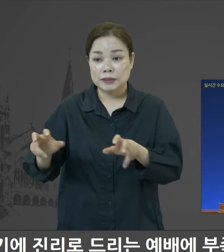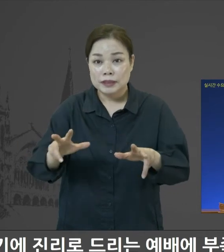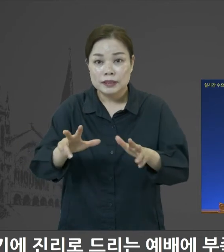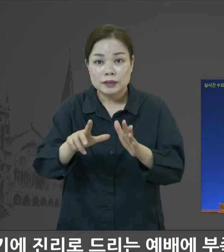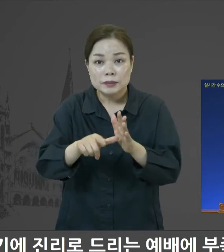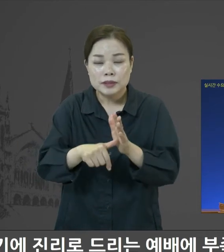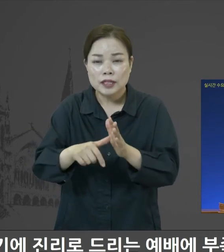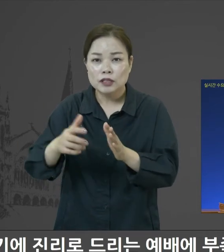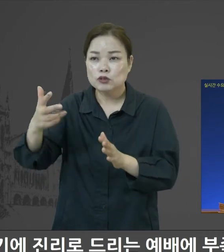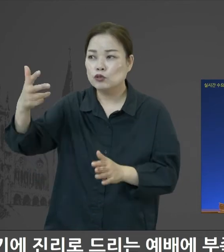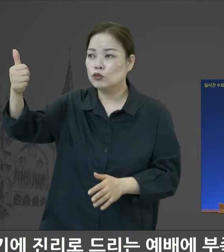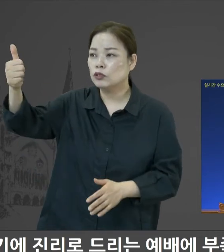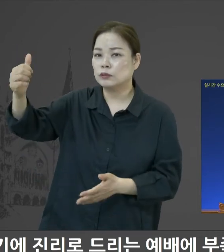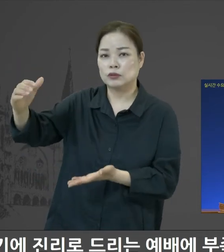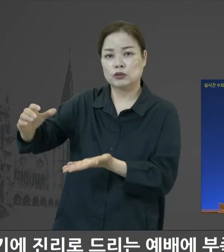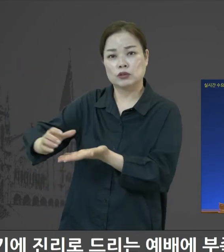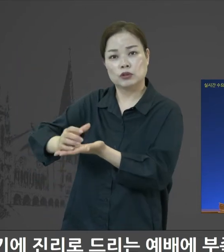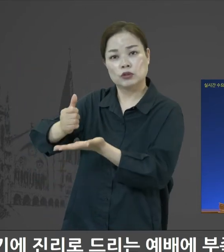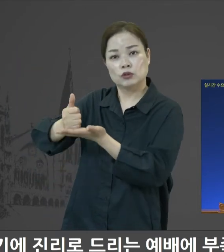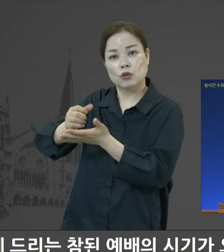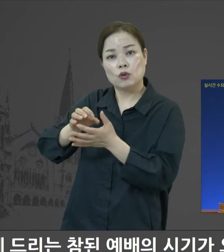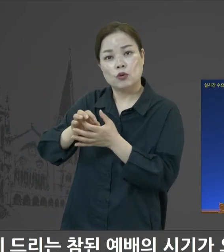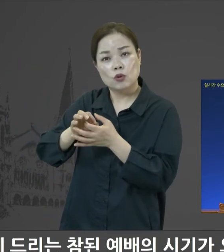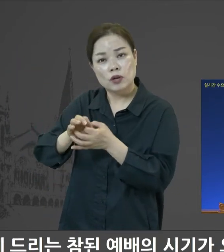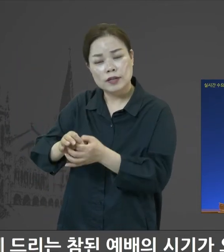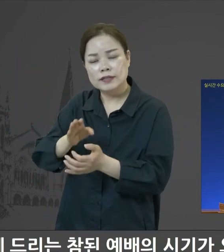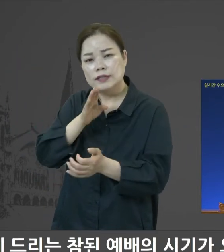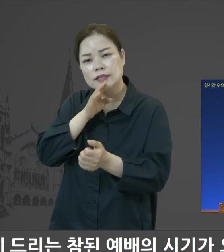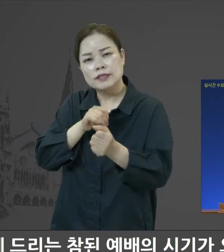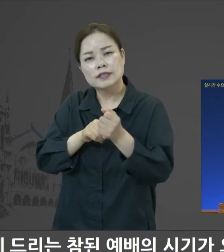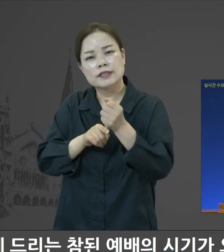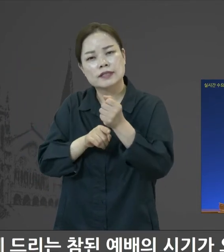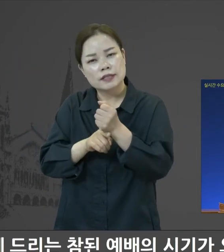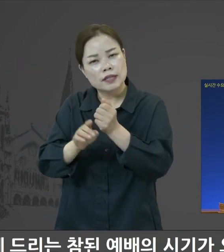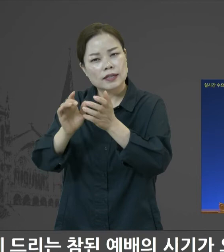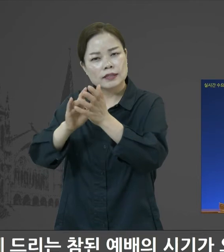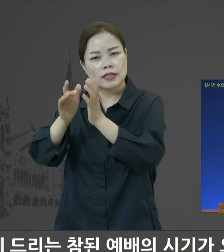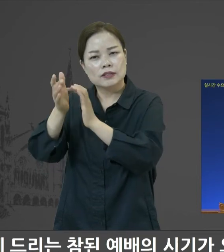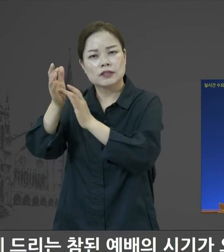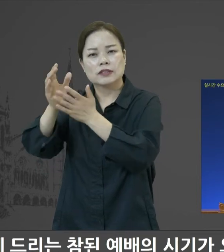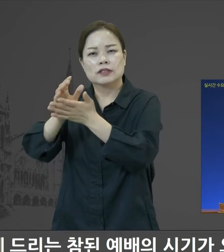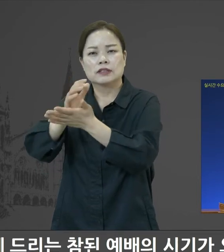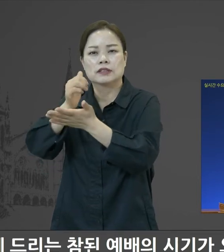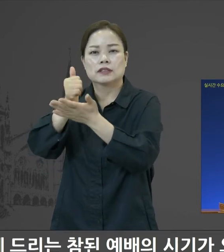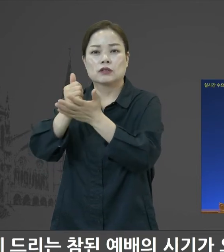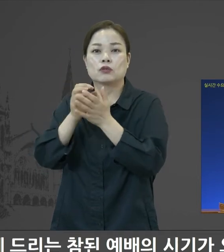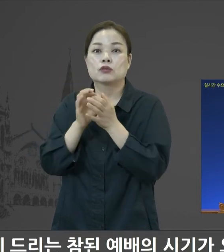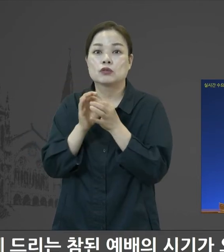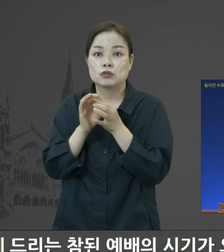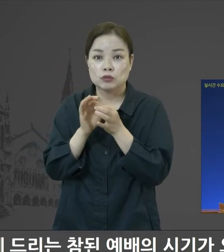주인공 되신 예수 그리스도를 통해서, 진리 되신 예수 그리스도를 통해서,